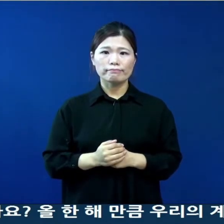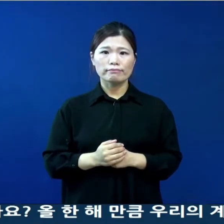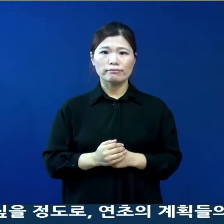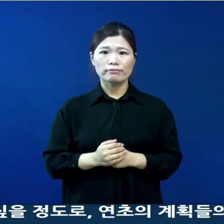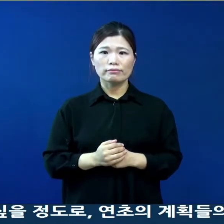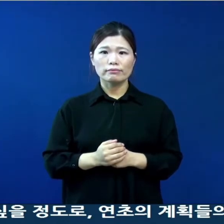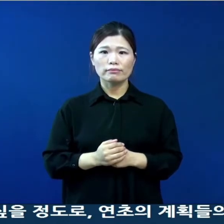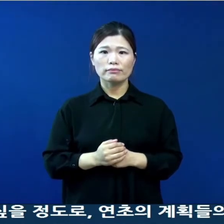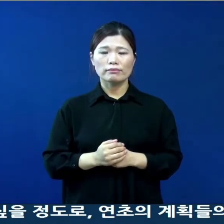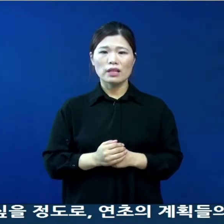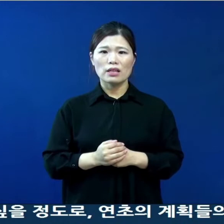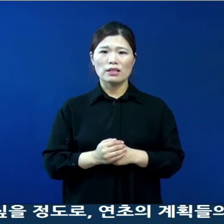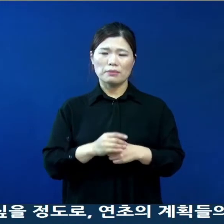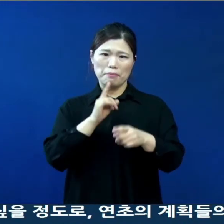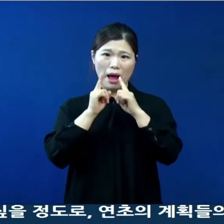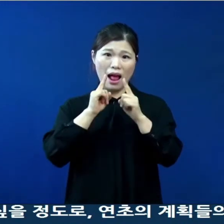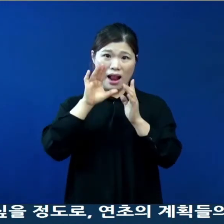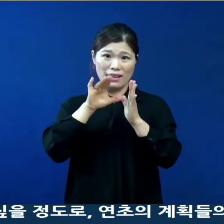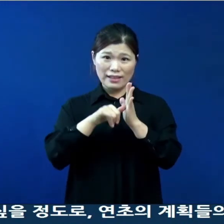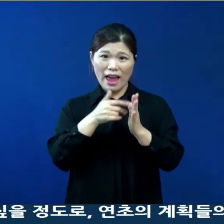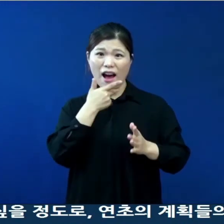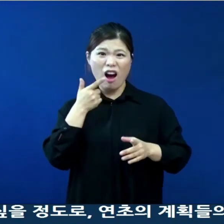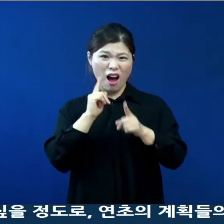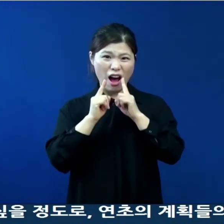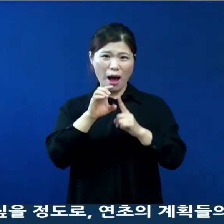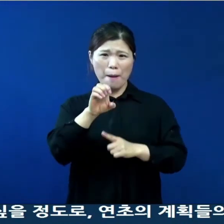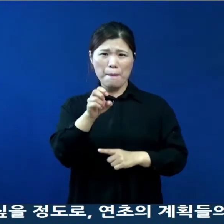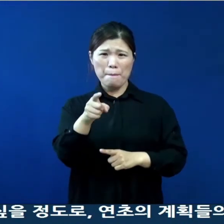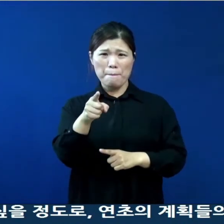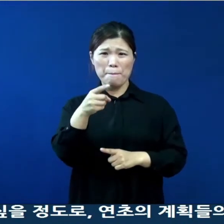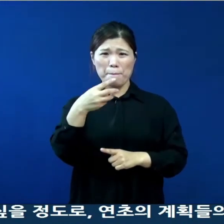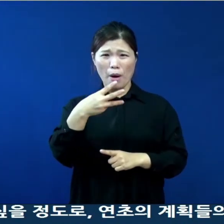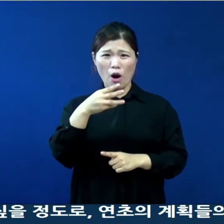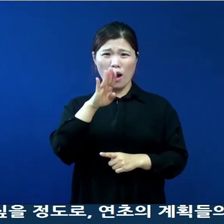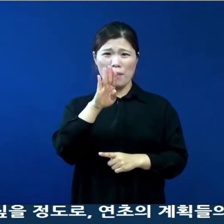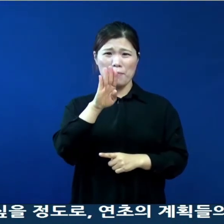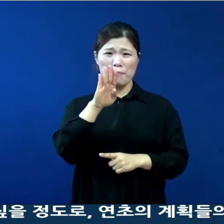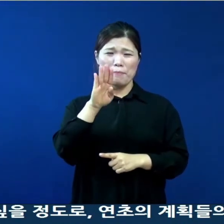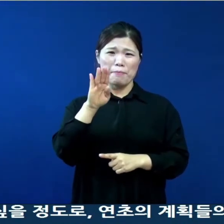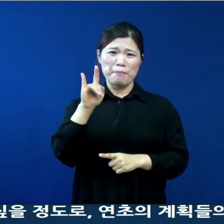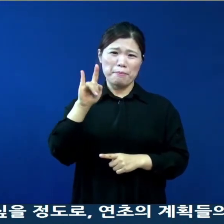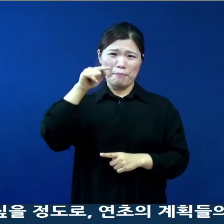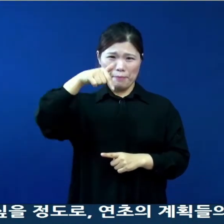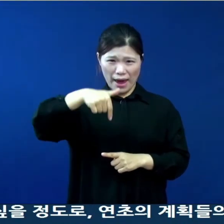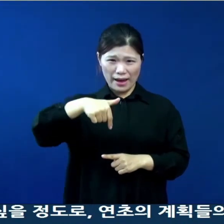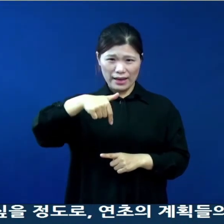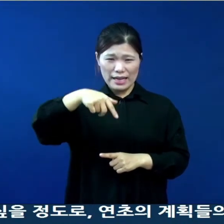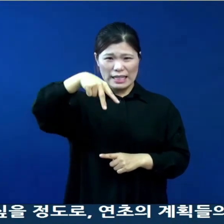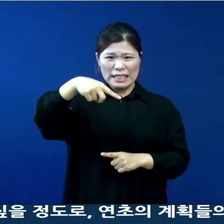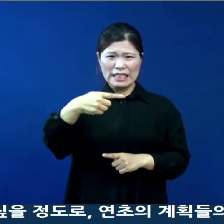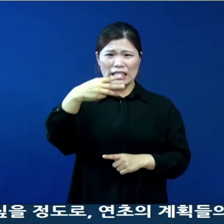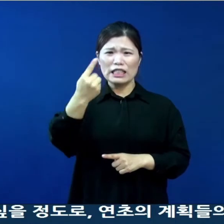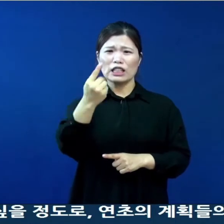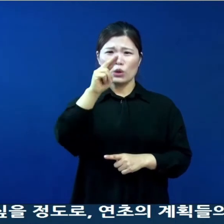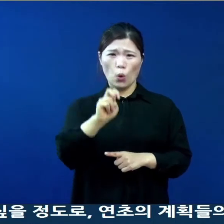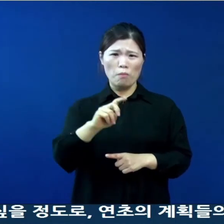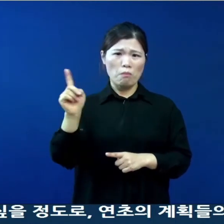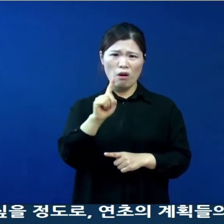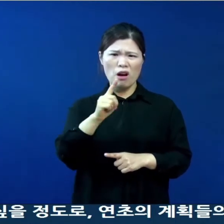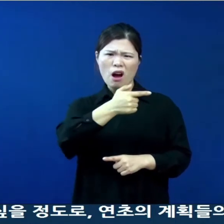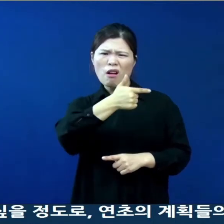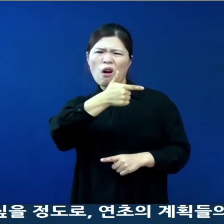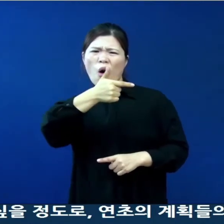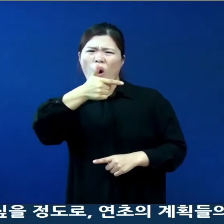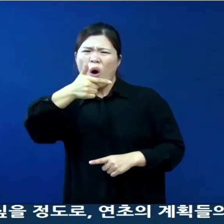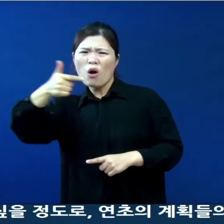퍼펙트 스톰이 지나갔다라고 표현하는 표현을 들은 적이 있습니다. 퍼펙트 스톰은 거대한 폭풍, 거대한